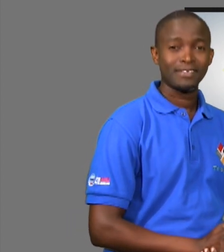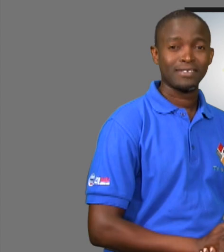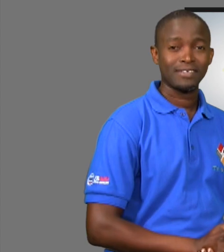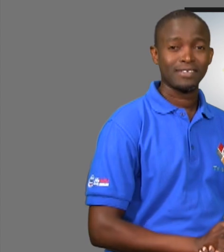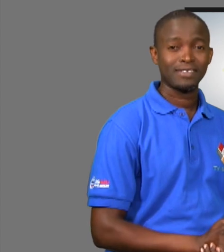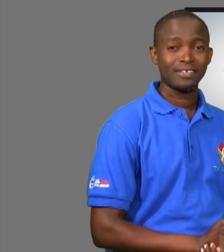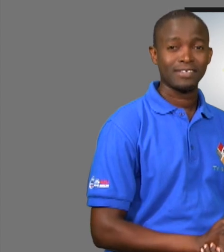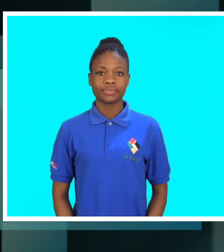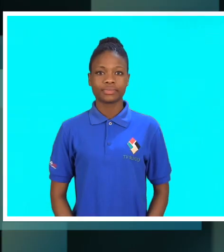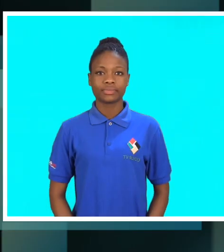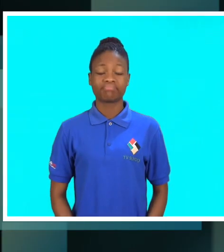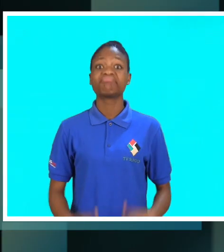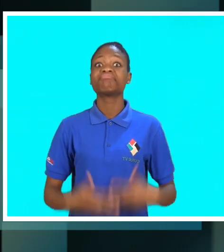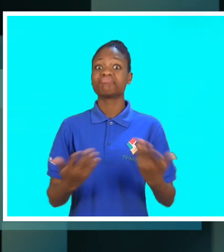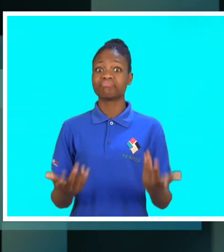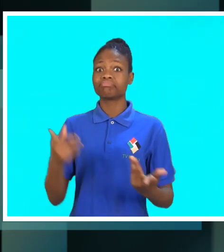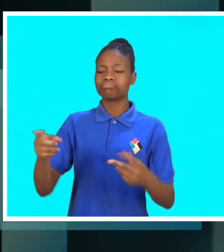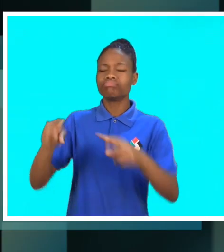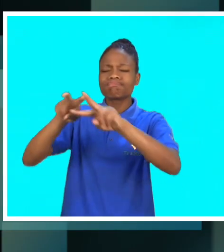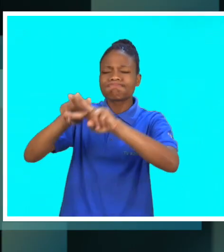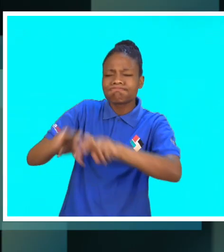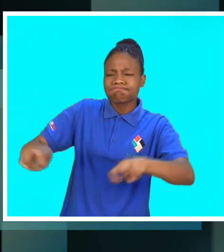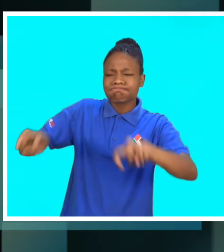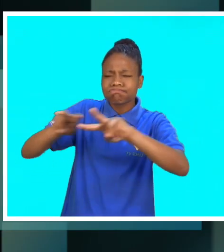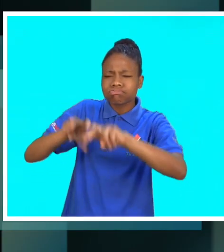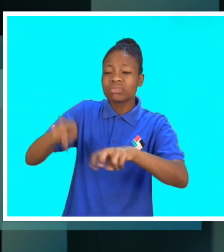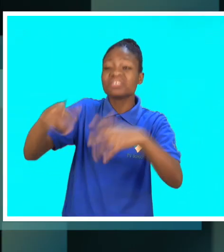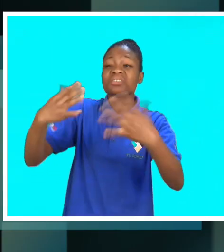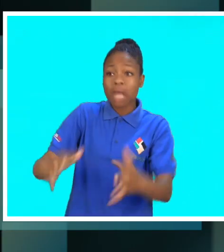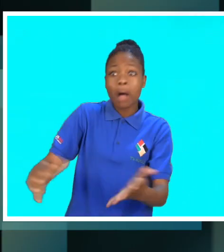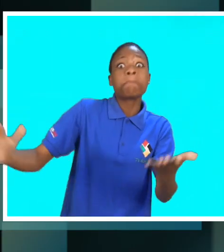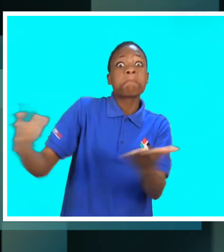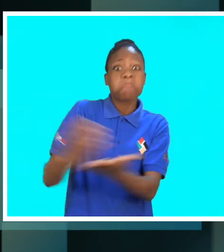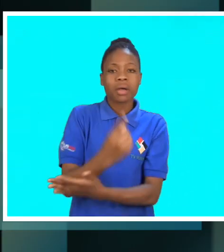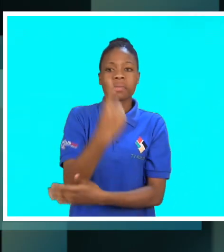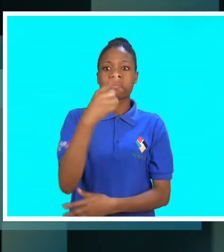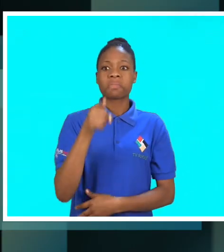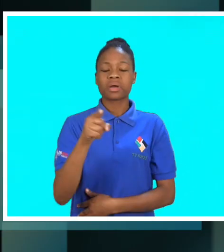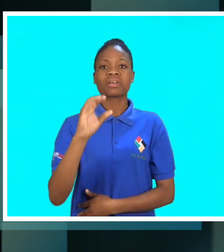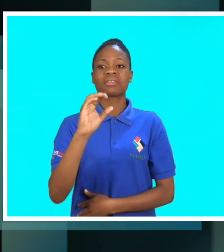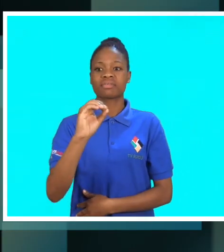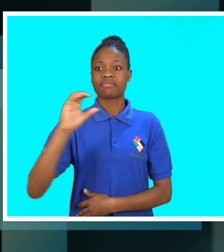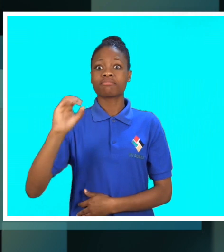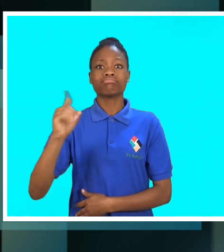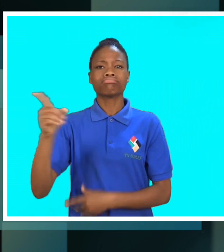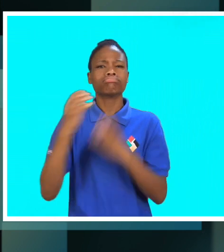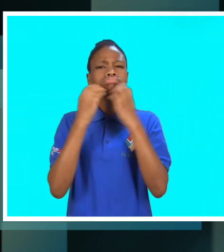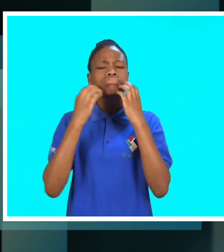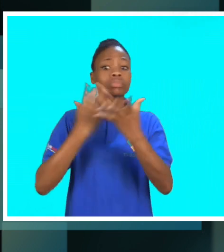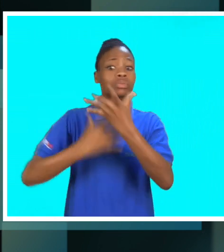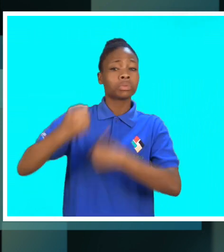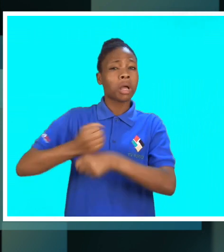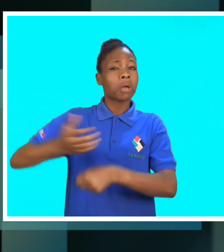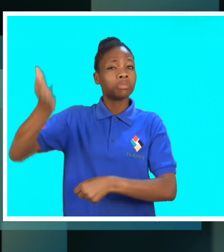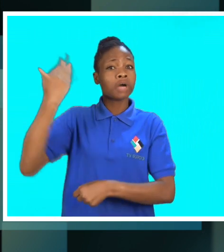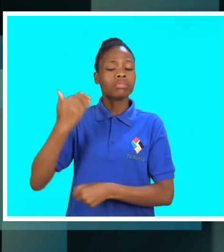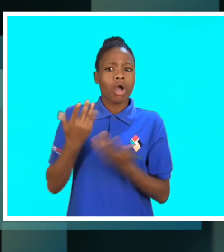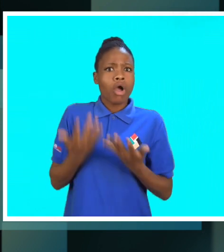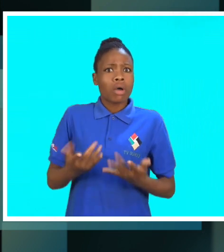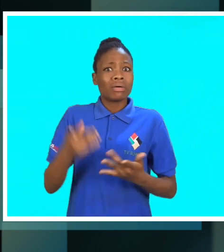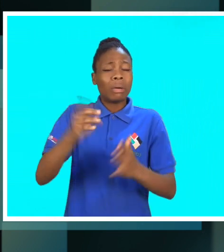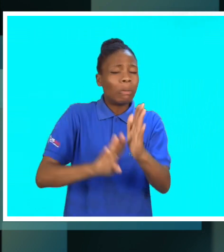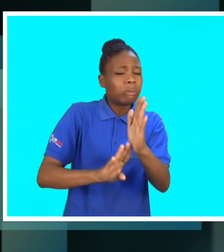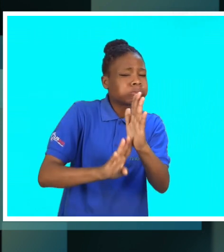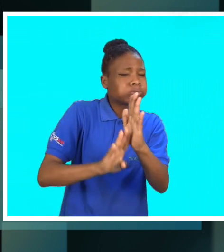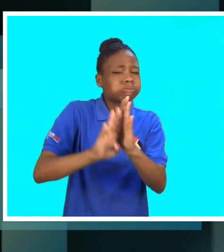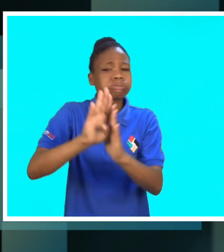Vieira. Em Moçambique, foram diagnosticados perto de 1000 casos de cancro de mama no ano passado. Embora